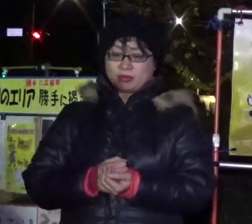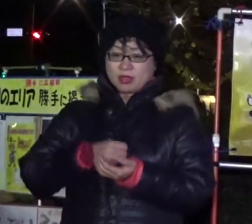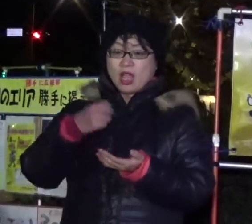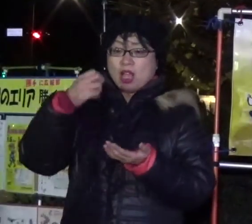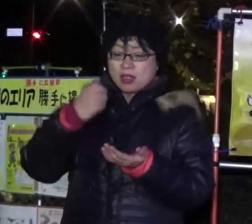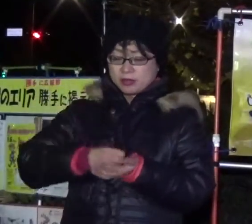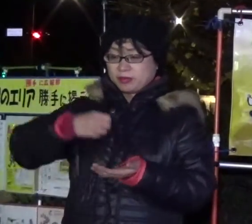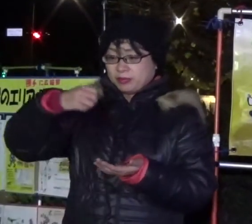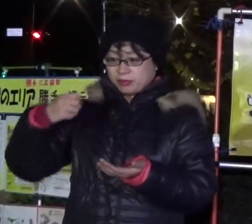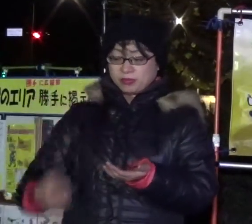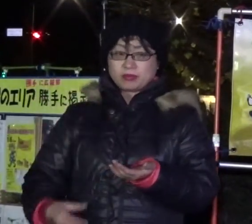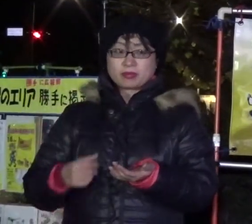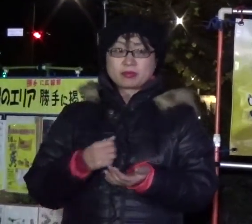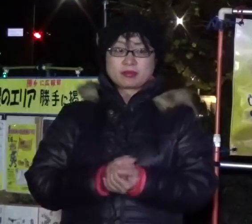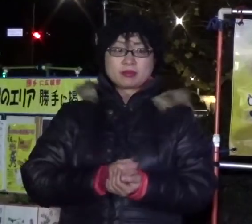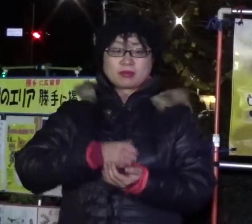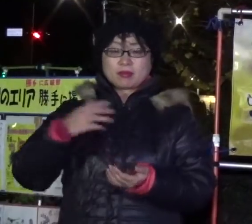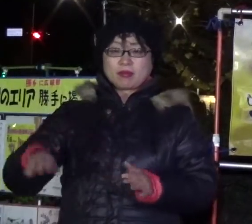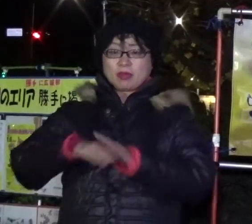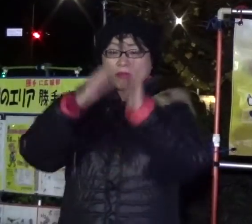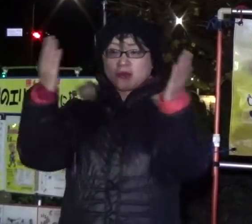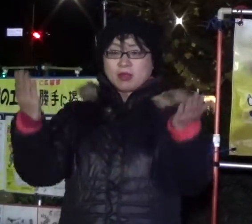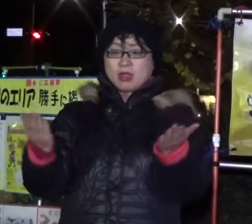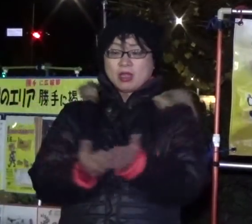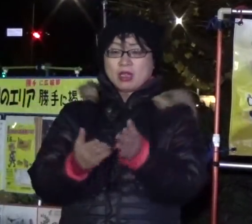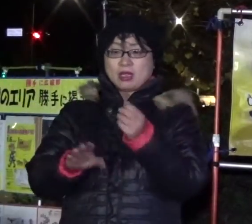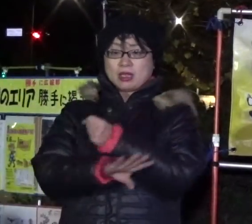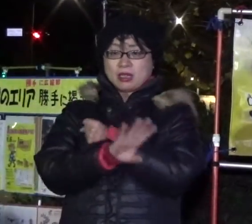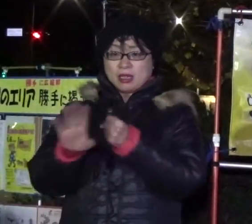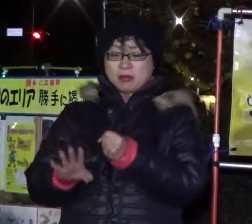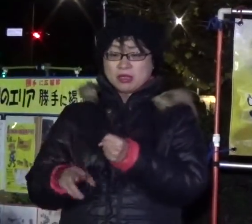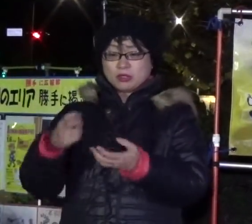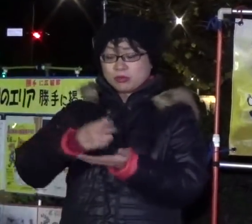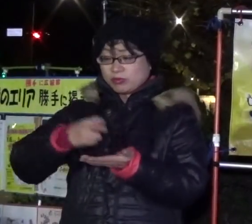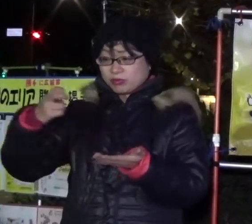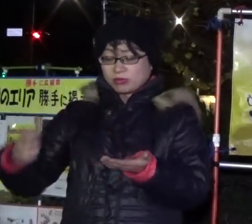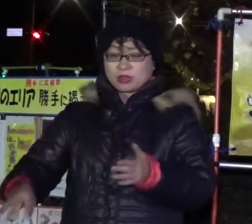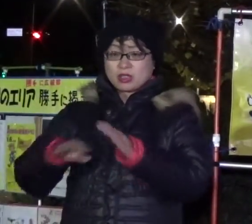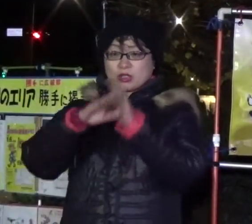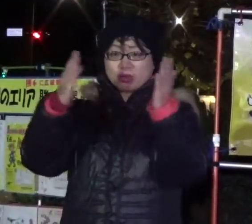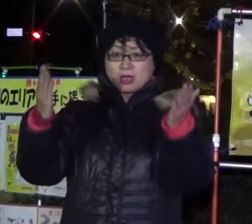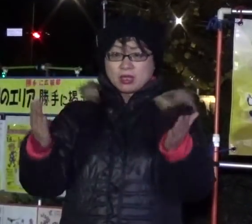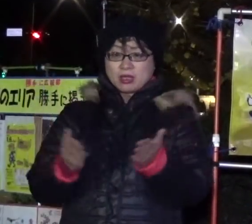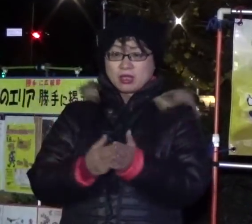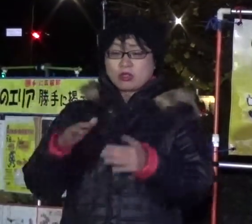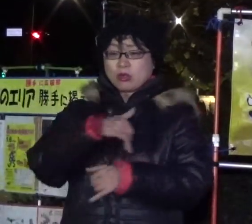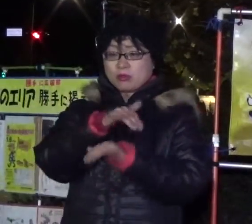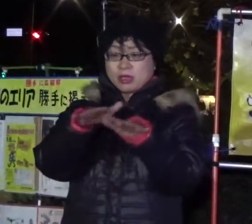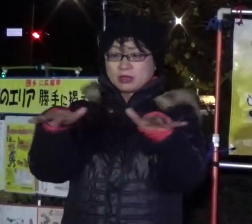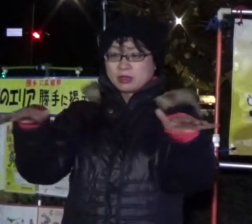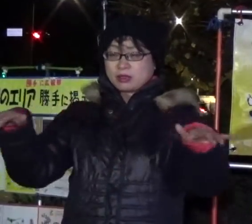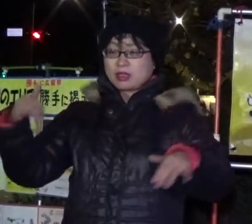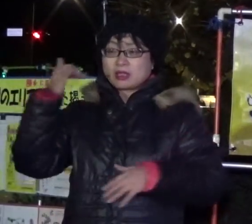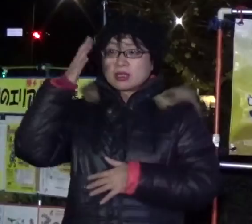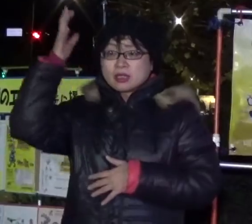炉、すべての原発廃炉にして、すべての人々に希望、